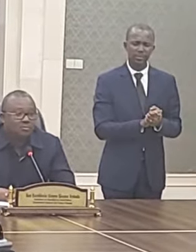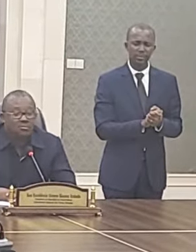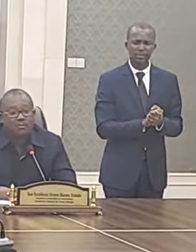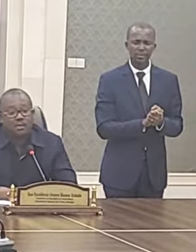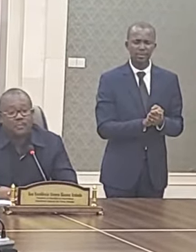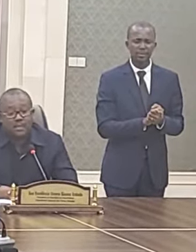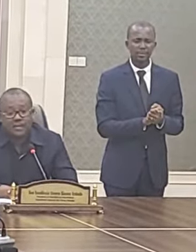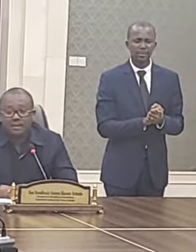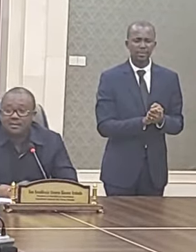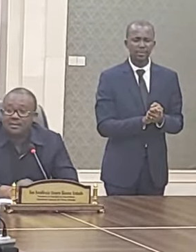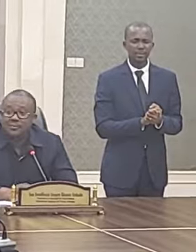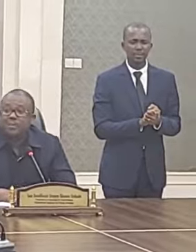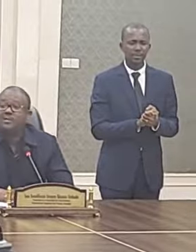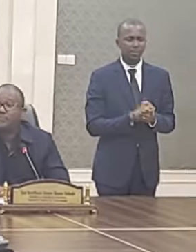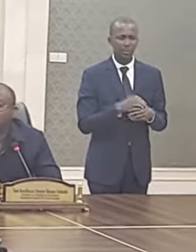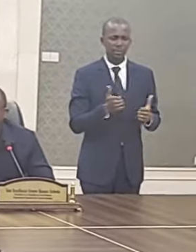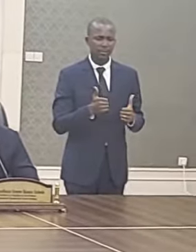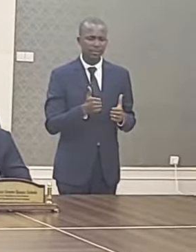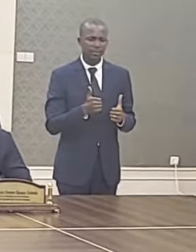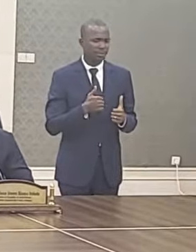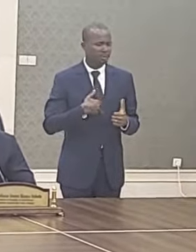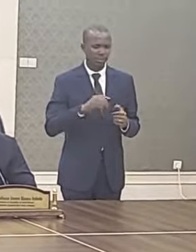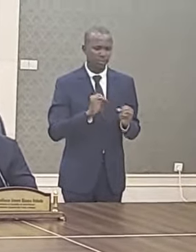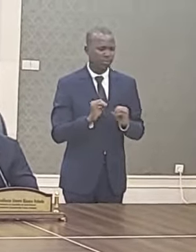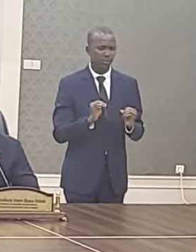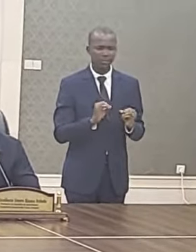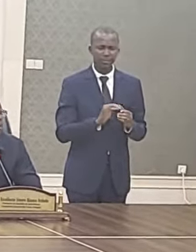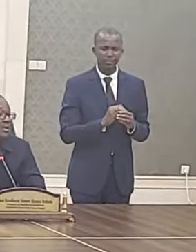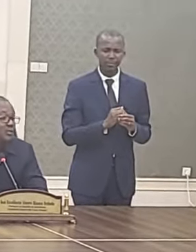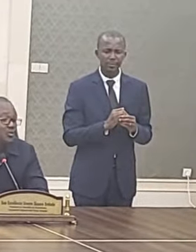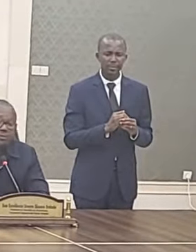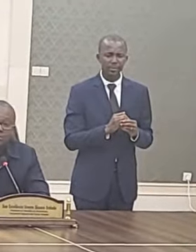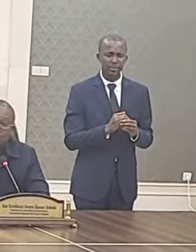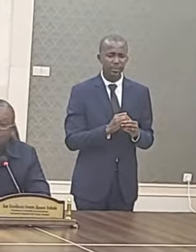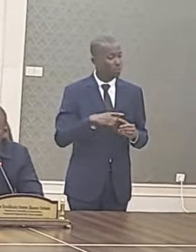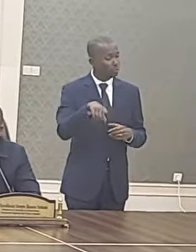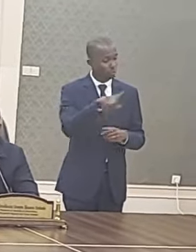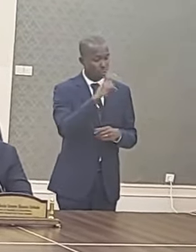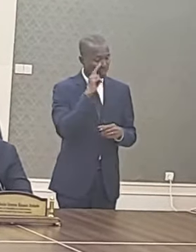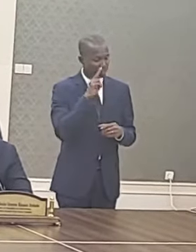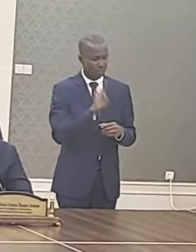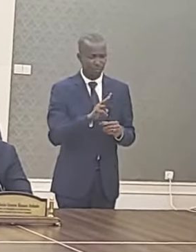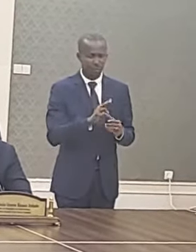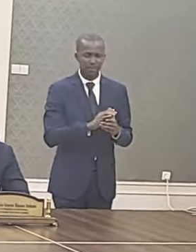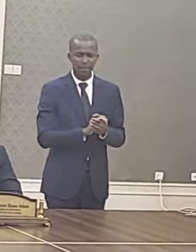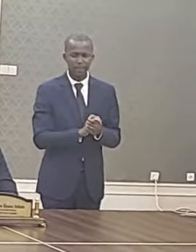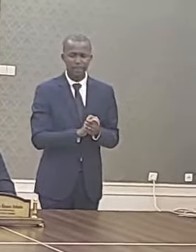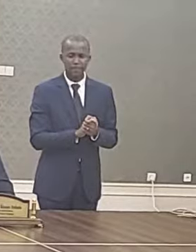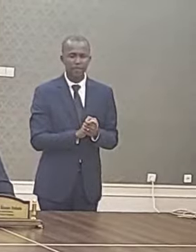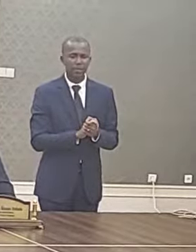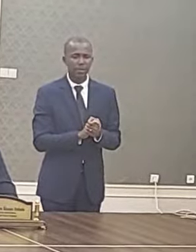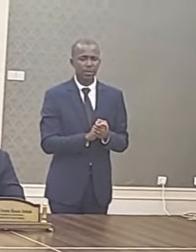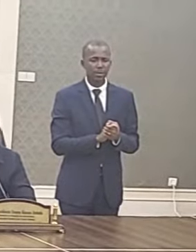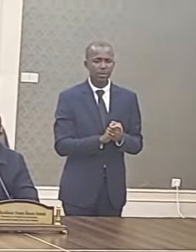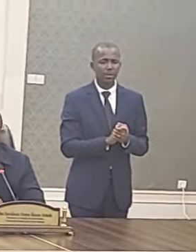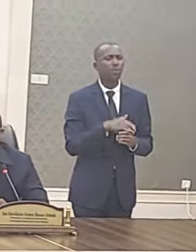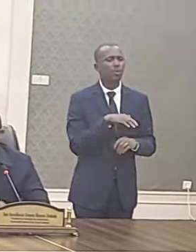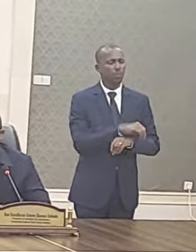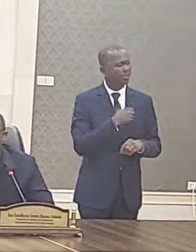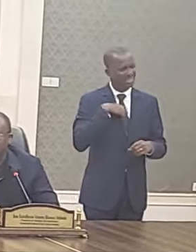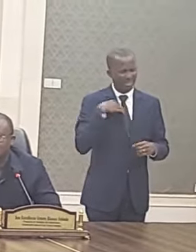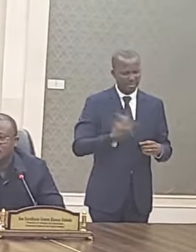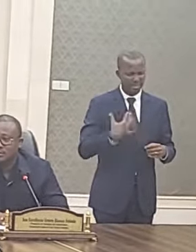comme le pays passe avant tout, et j'ai dit tout le monde, commençant par moi, et tout le monde doit faire des